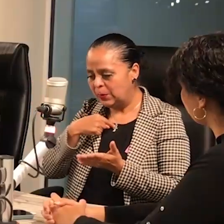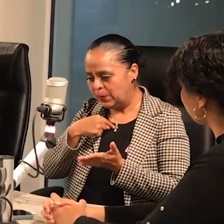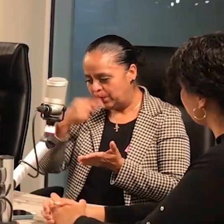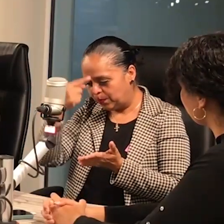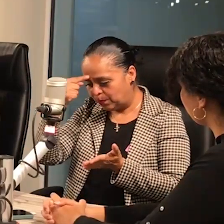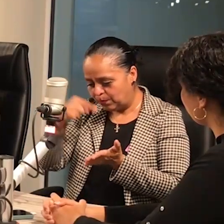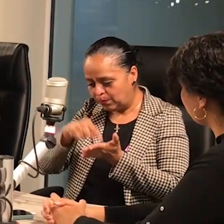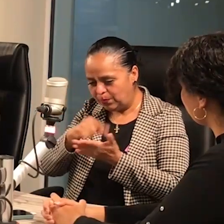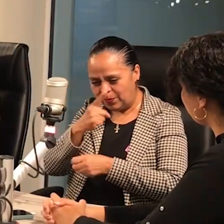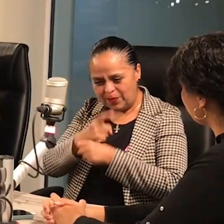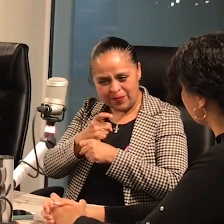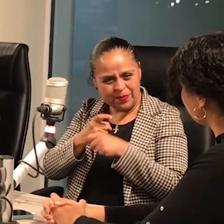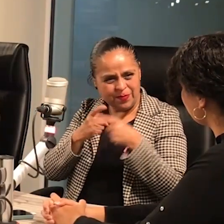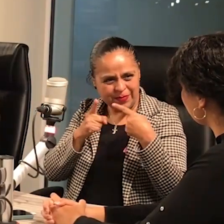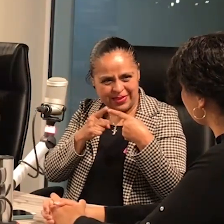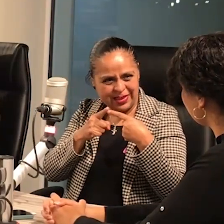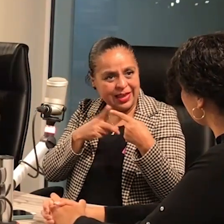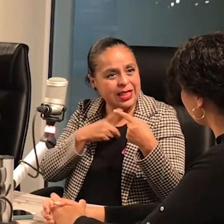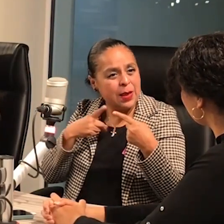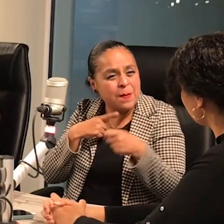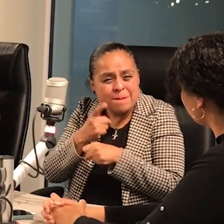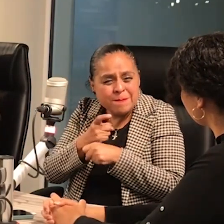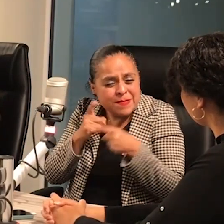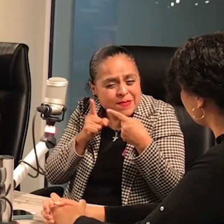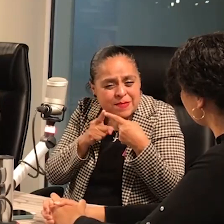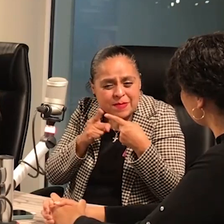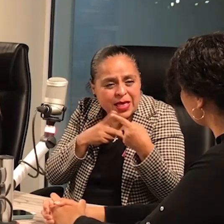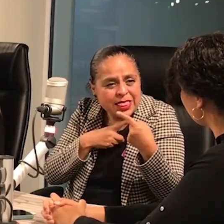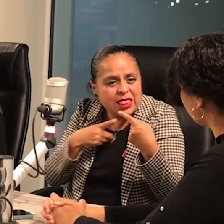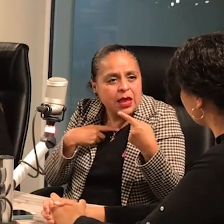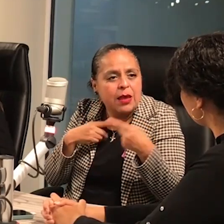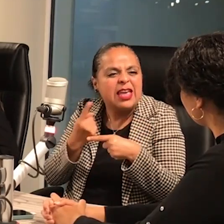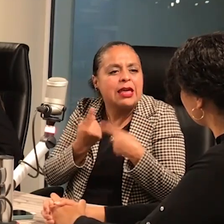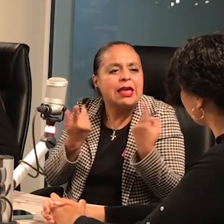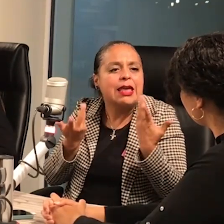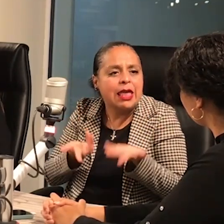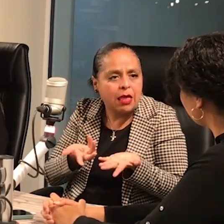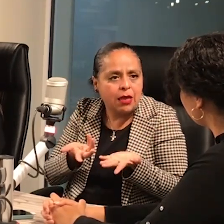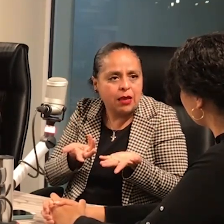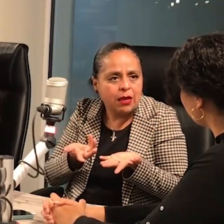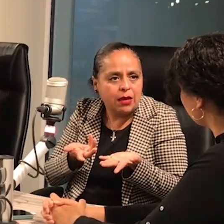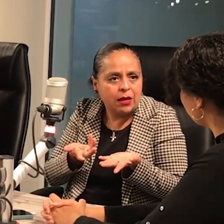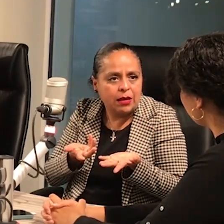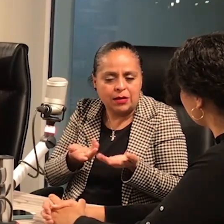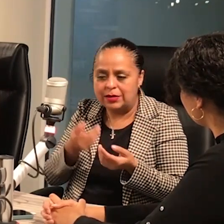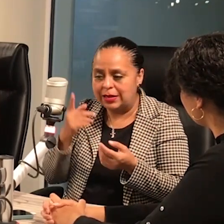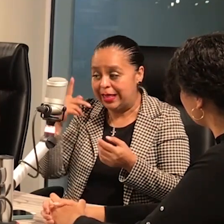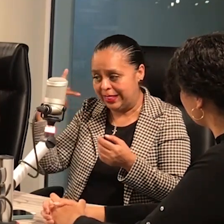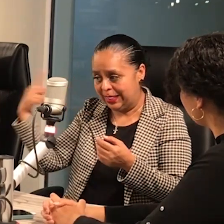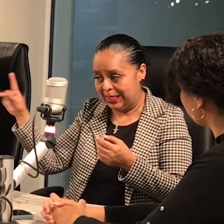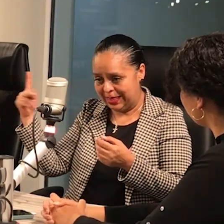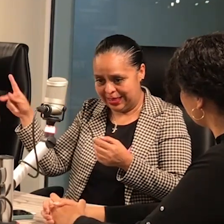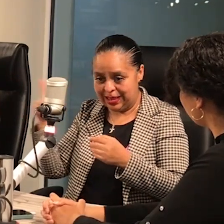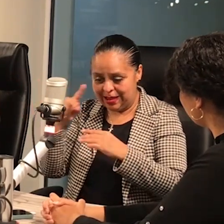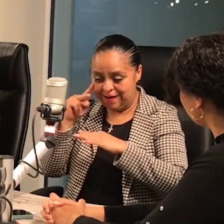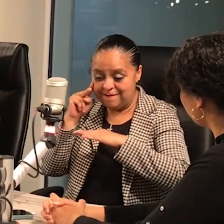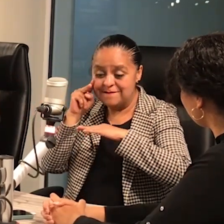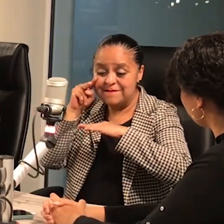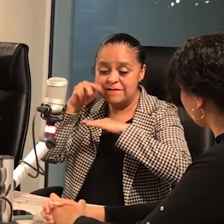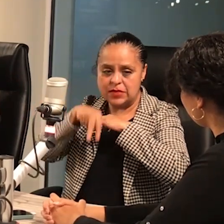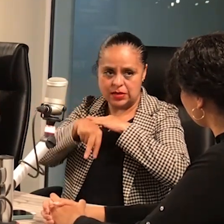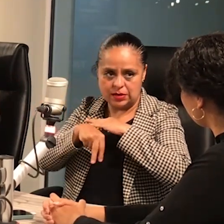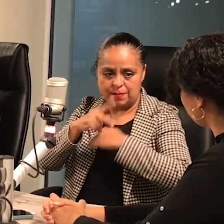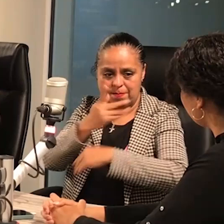lo primero que habría que hacer, o lo primero, creo, y me toca desde mi perspectiva, o desde la perspectiva de